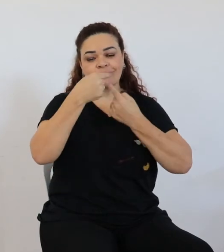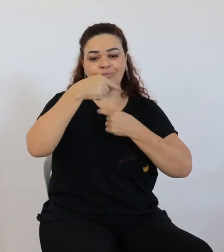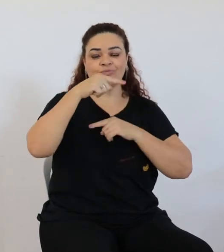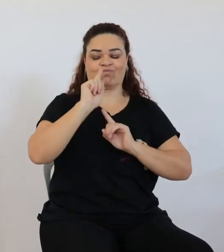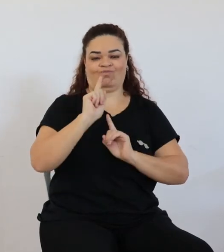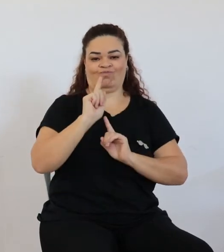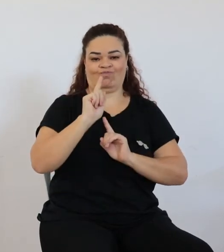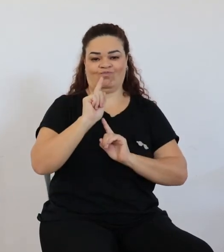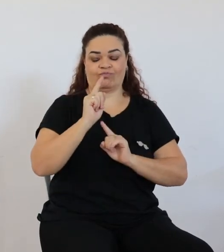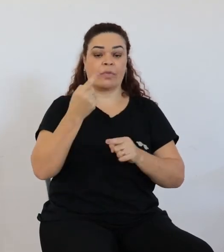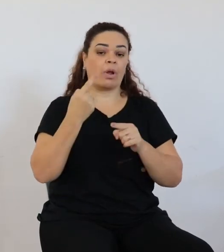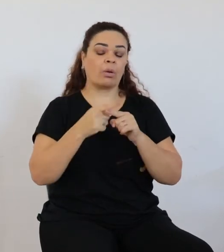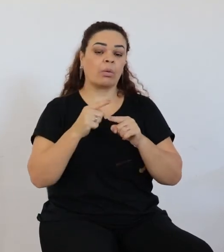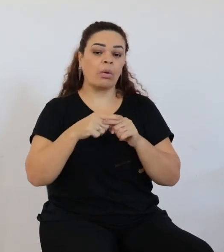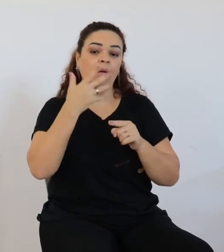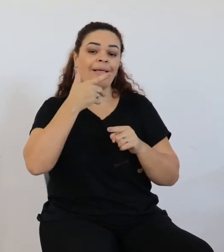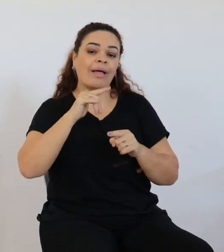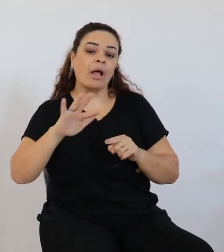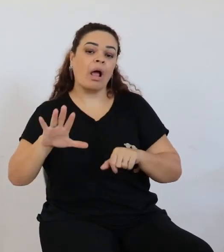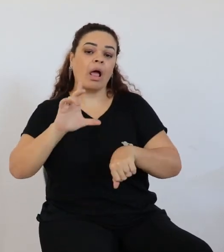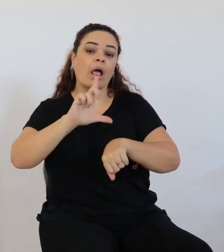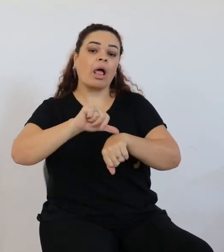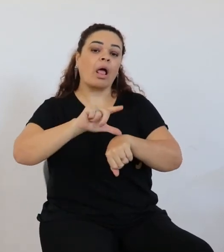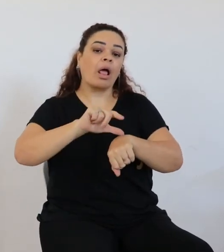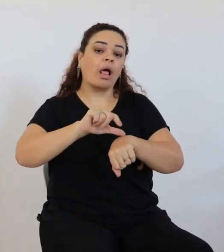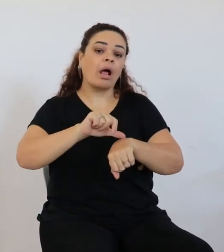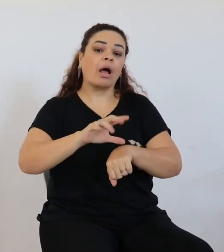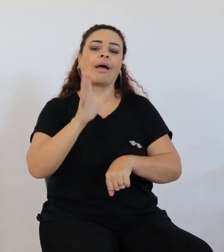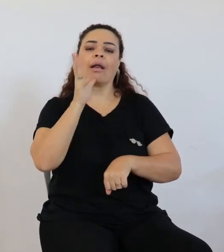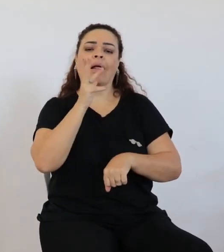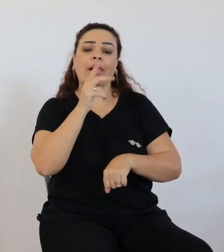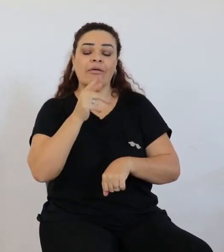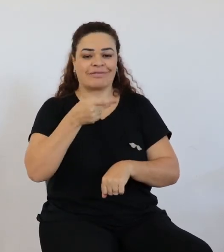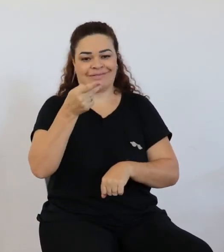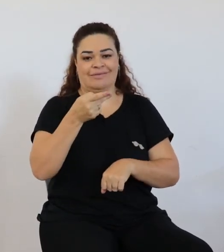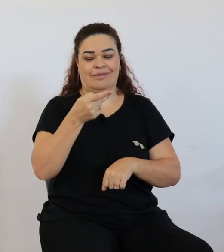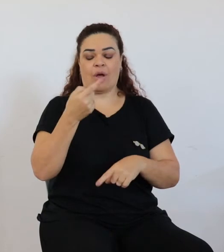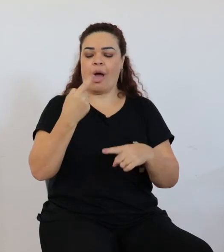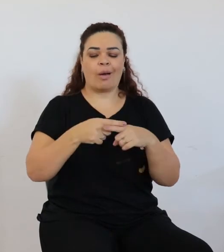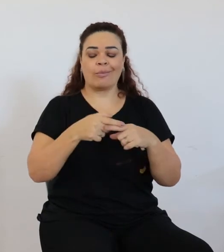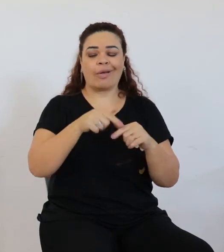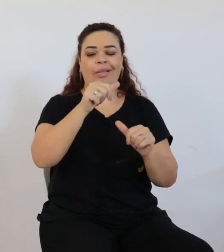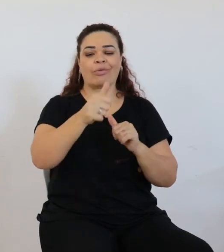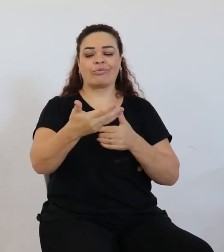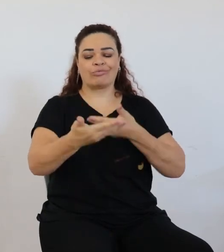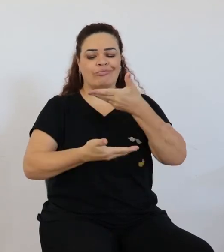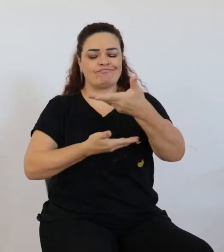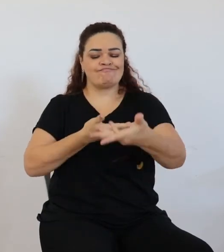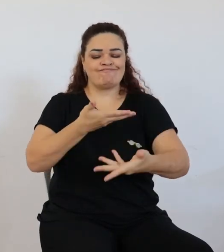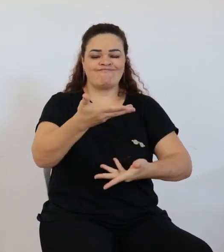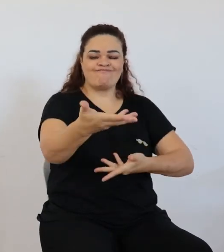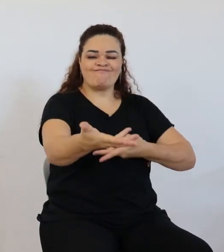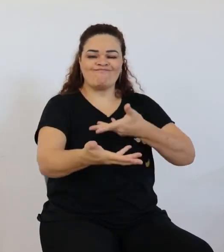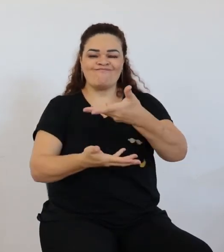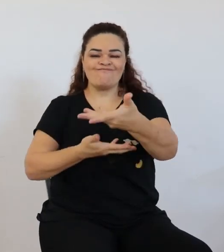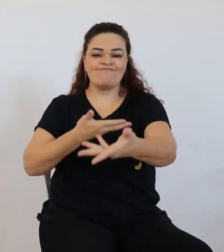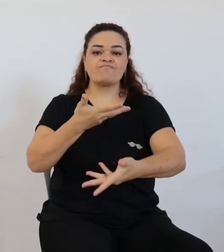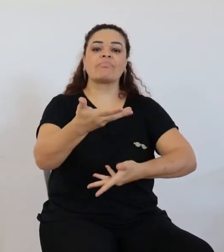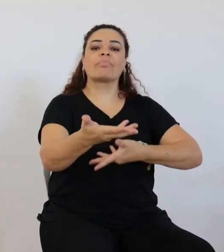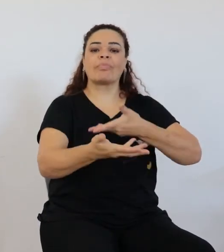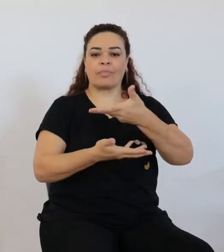com atraso por conta de não ter essa possibilidade de troca, de ter que falar mesmo. Então,